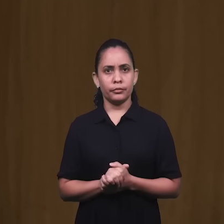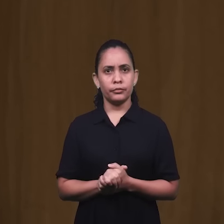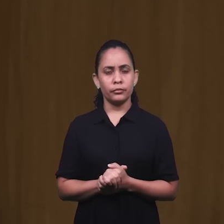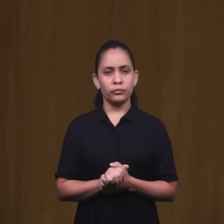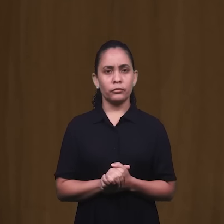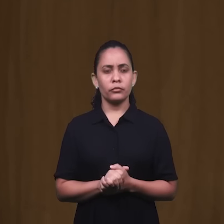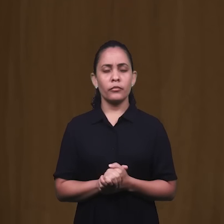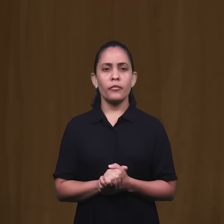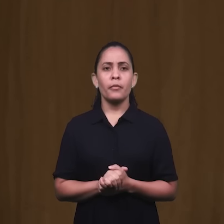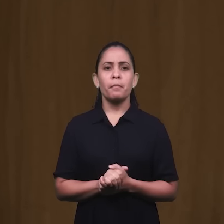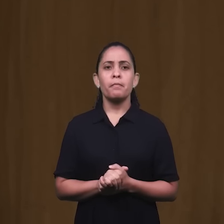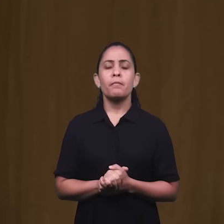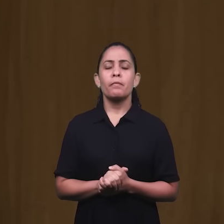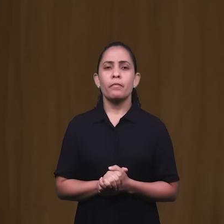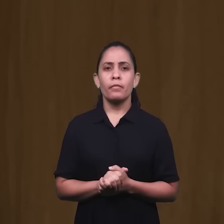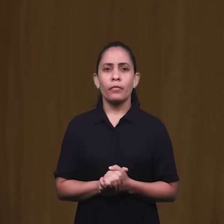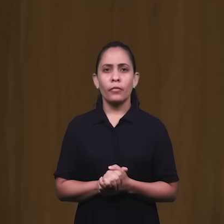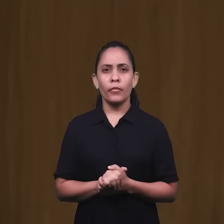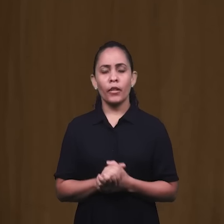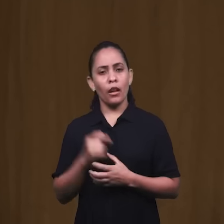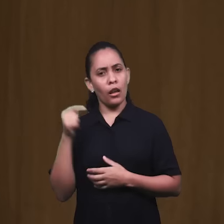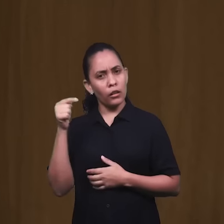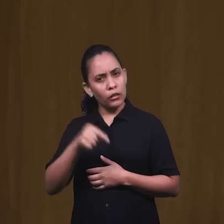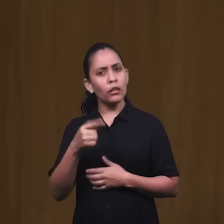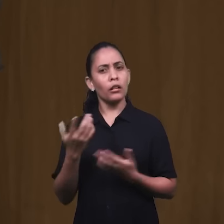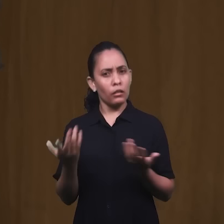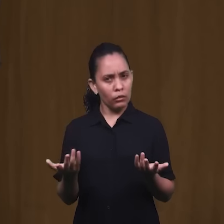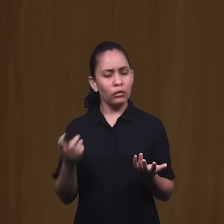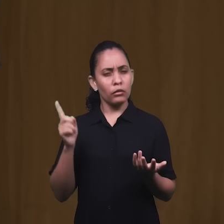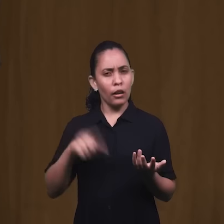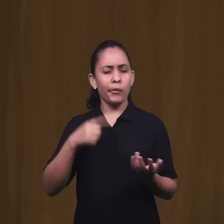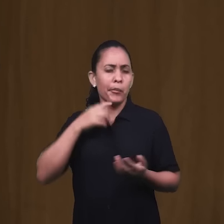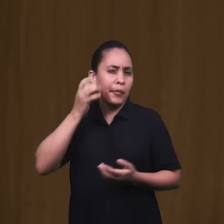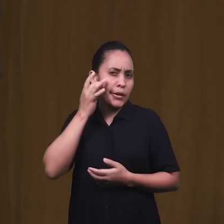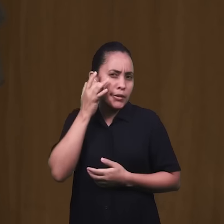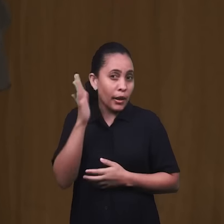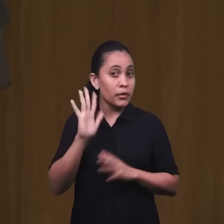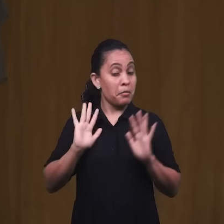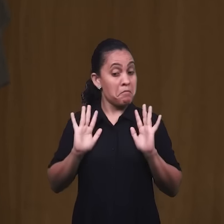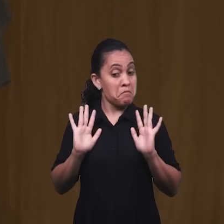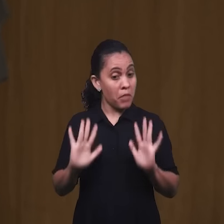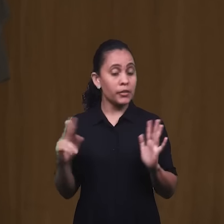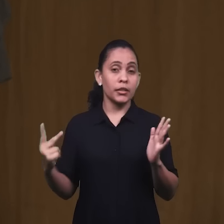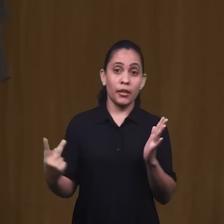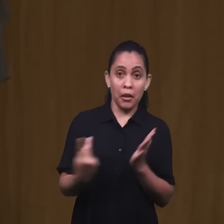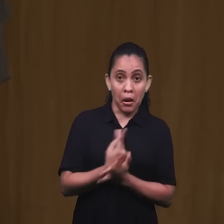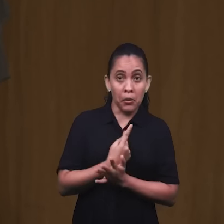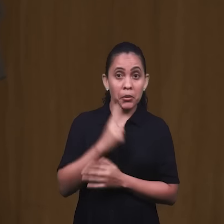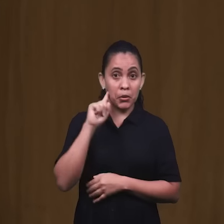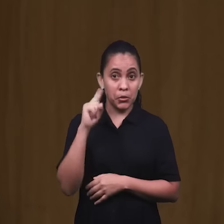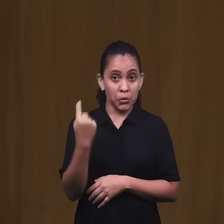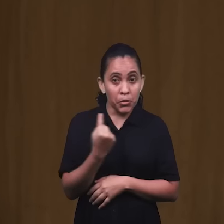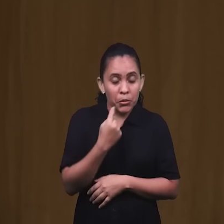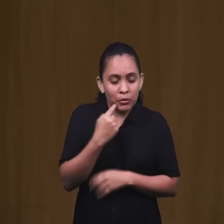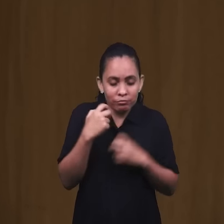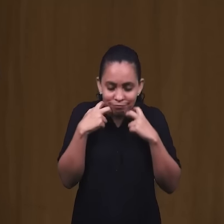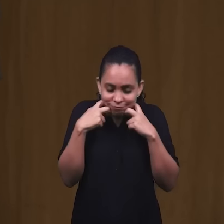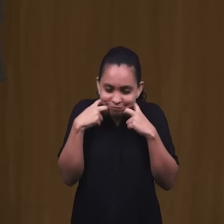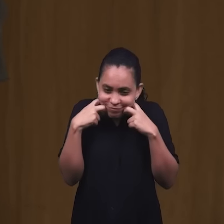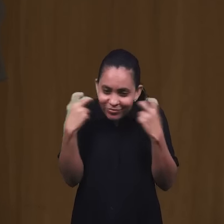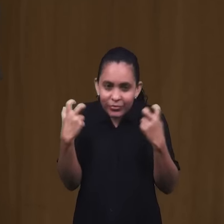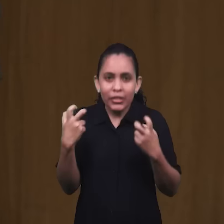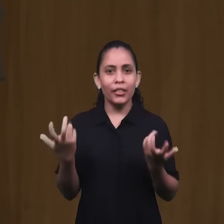do púlpito. Né? Então, ali é um local que ficaria mais fácil. Mas acontece, às vezes, do surdo estar envergonhado,